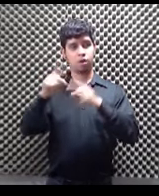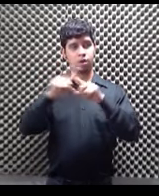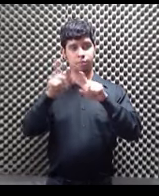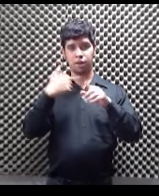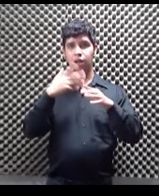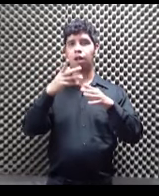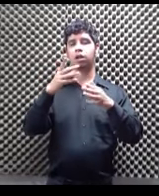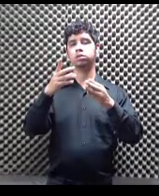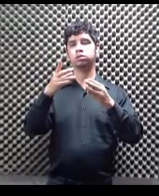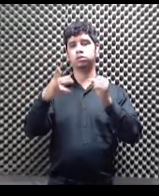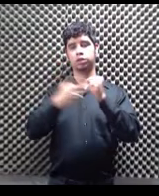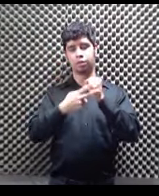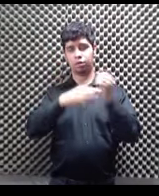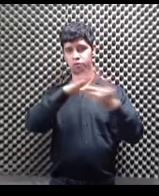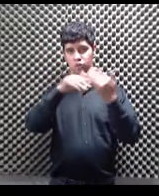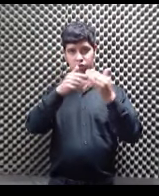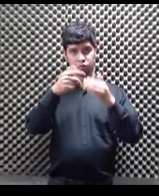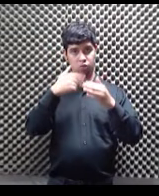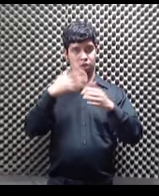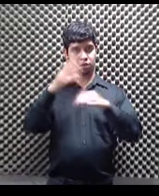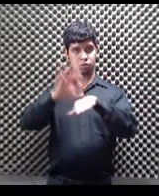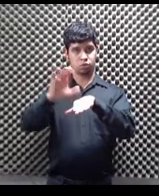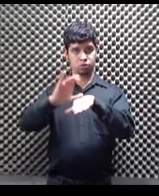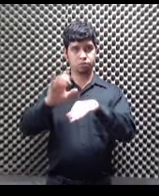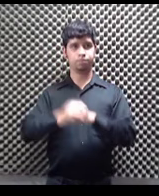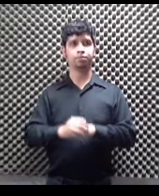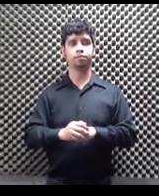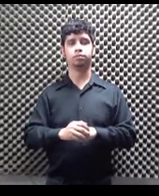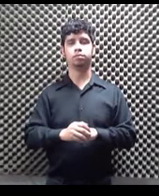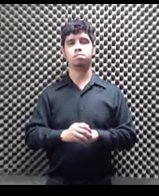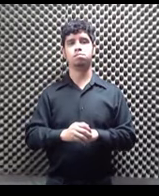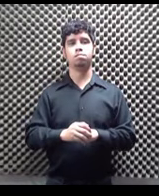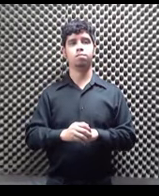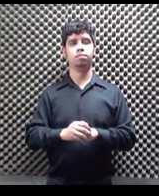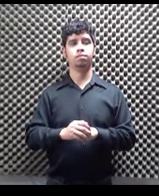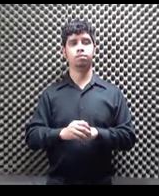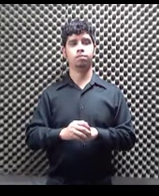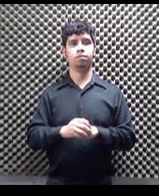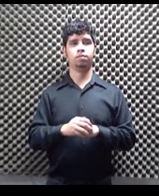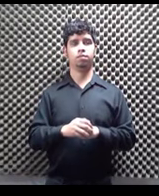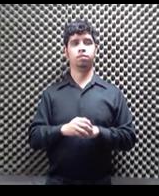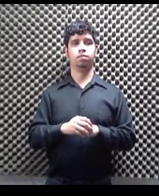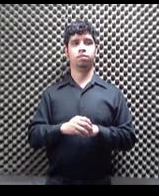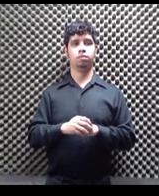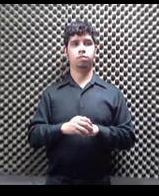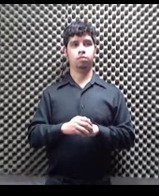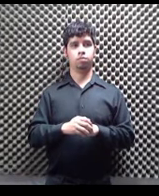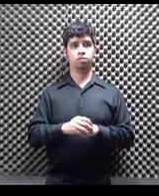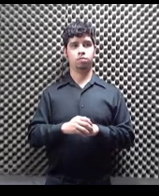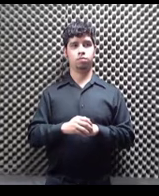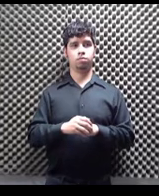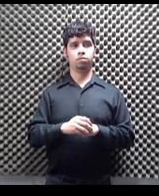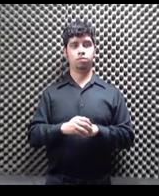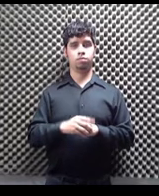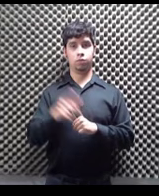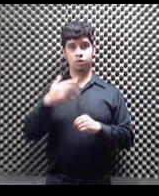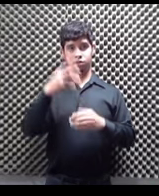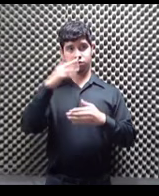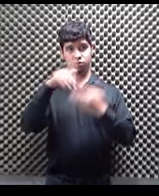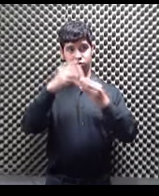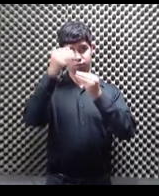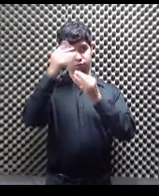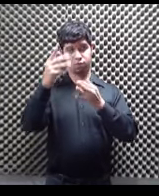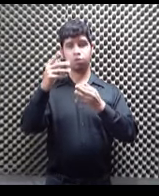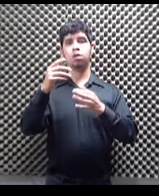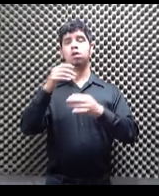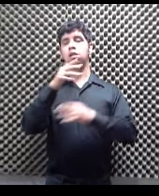para digitalizar todo esto. Y eso, esa información de que el abuelo de Cuco Peña fue el primero que